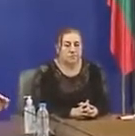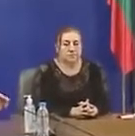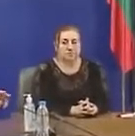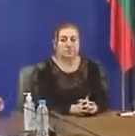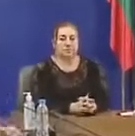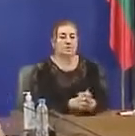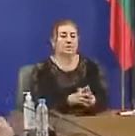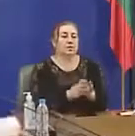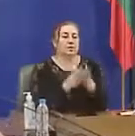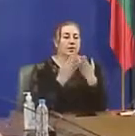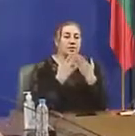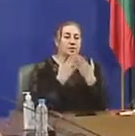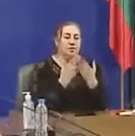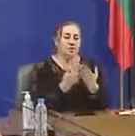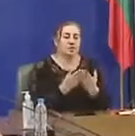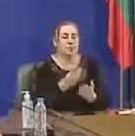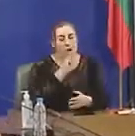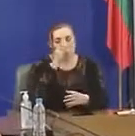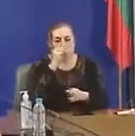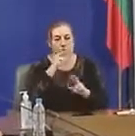Благодаря, господин Пенков.